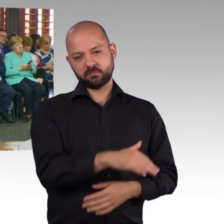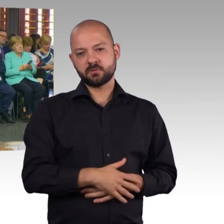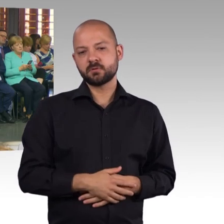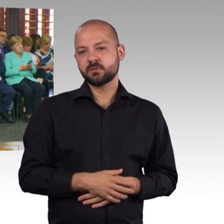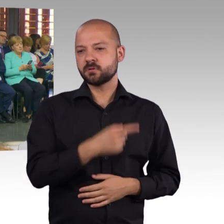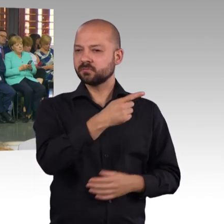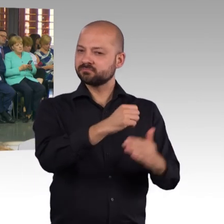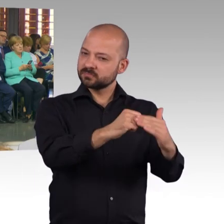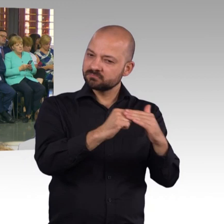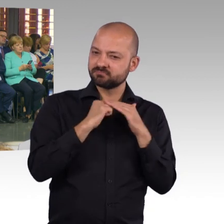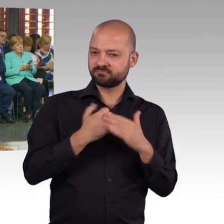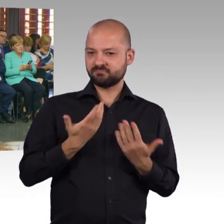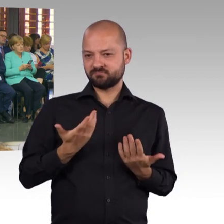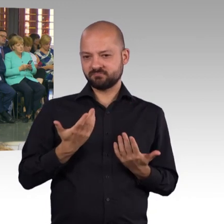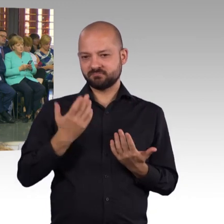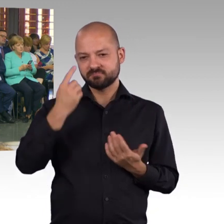in Amerika.